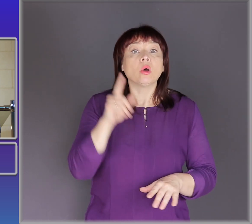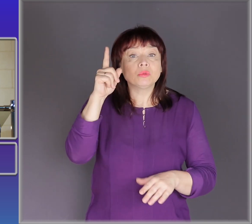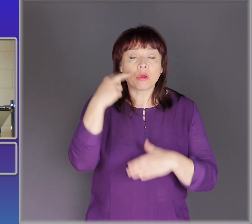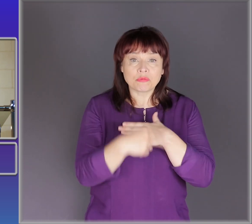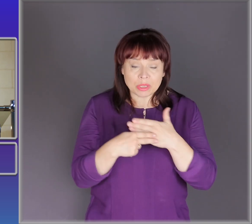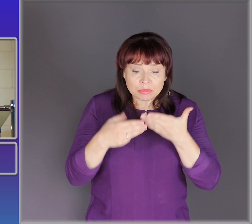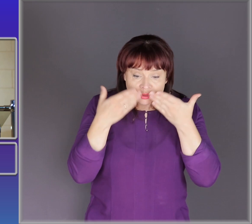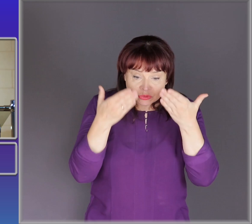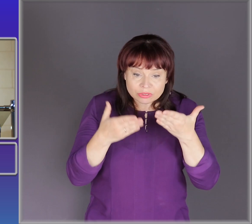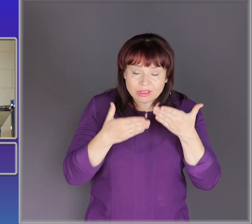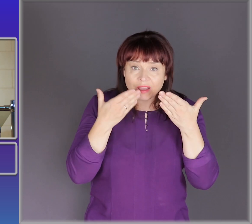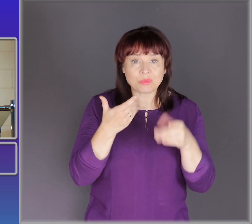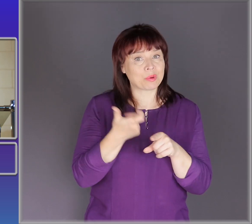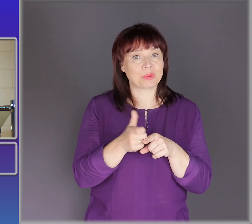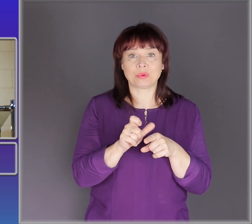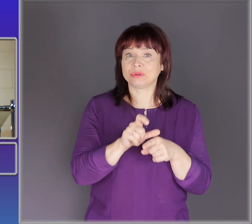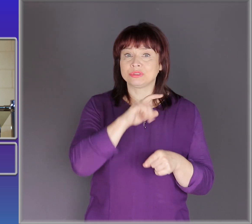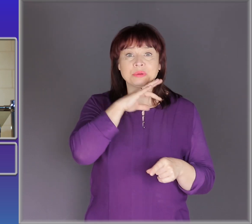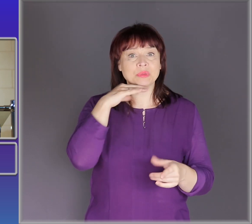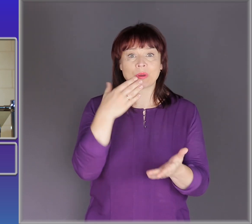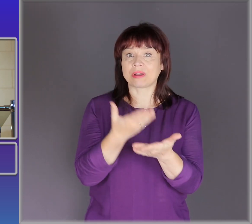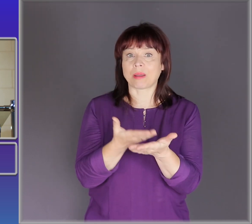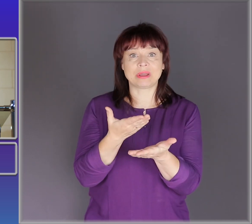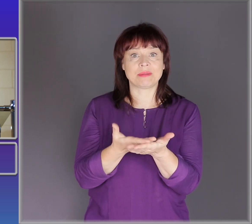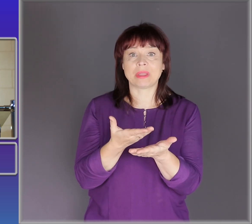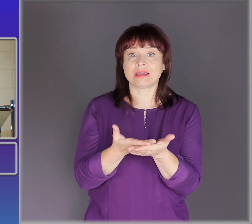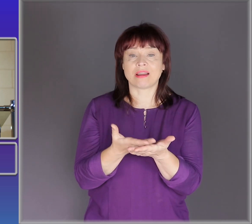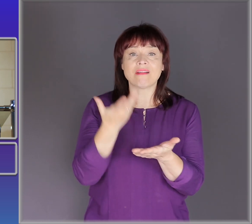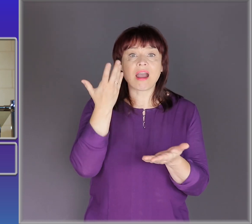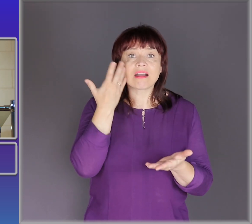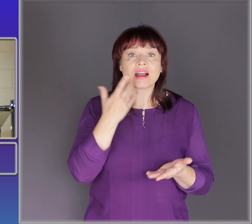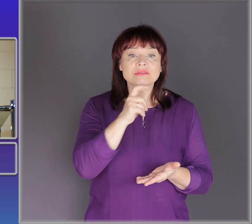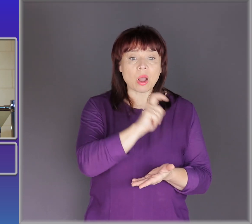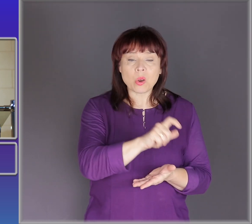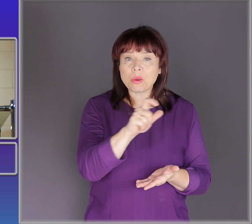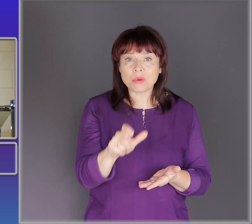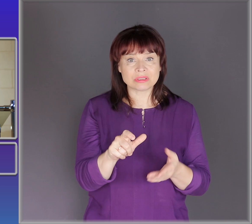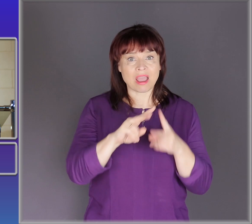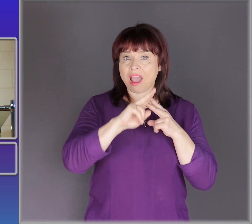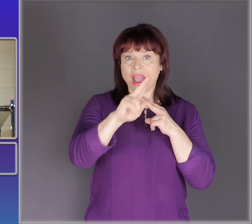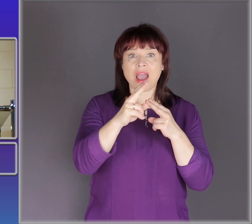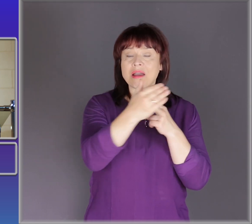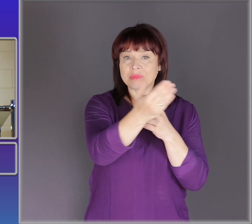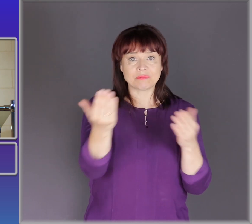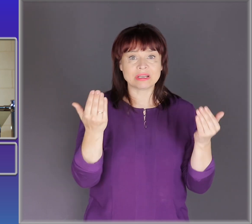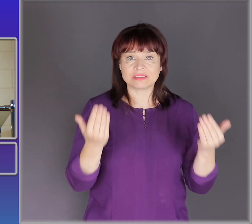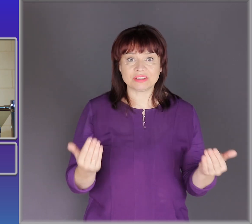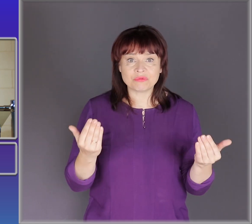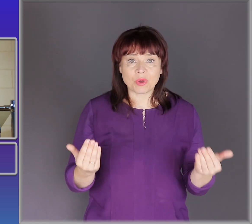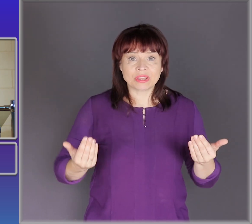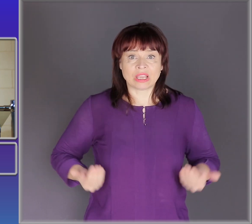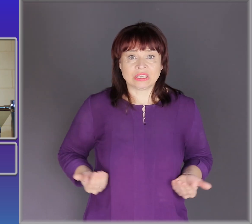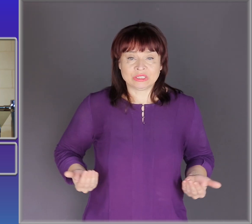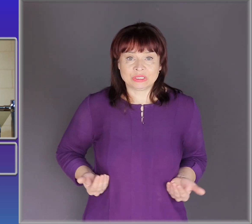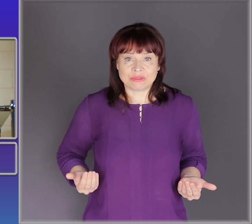в писании мы обнаруживаем очень много примеров когда люди точно так же как и